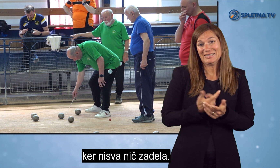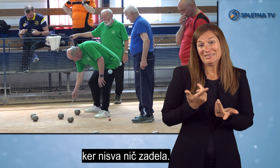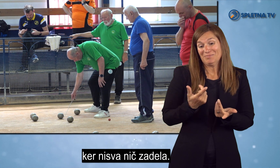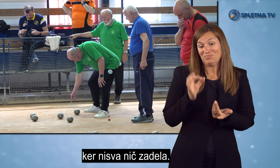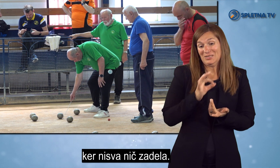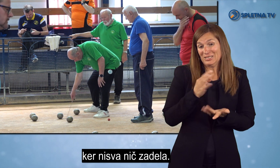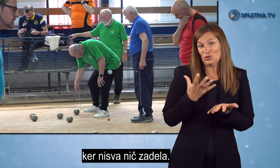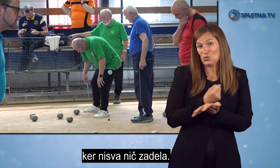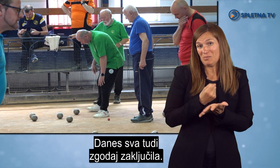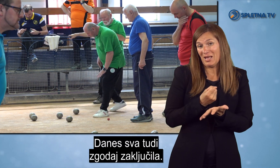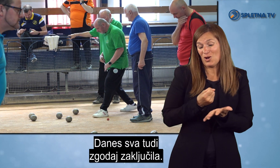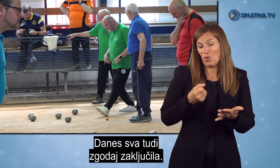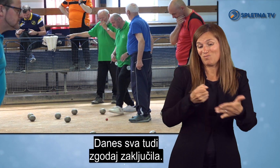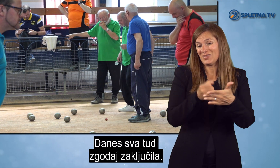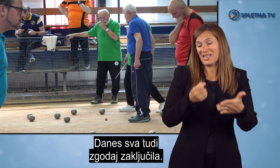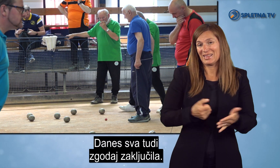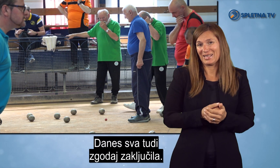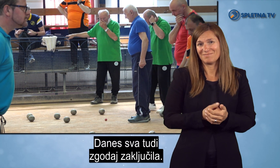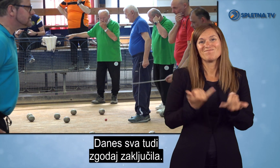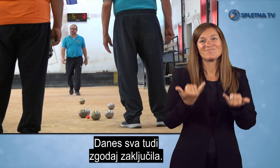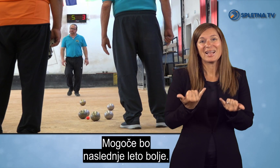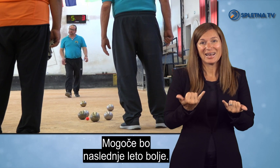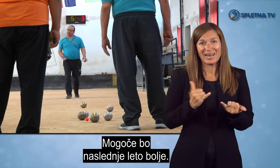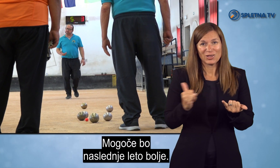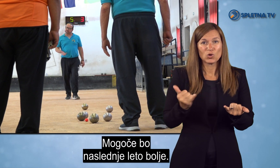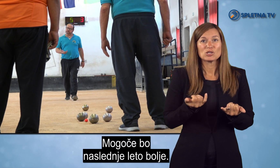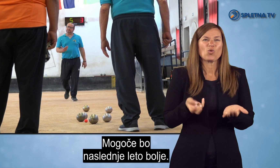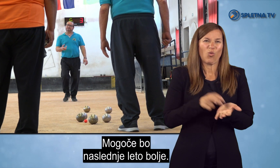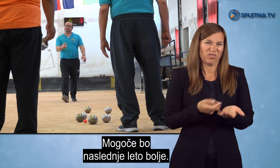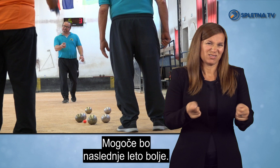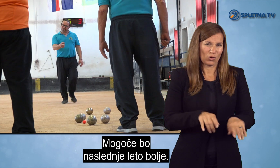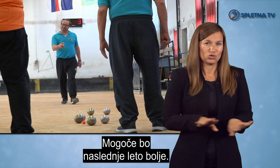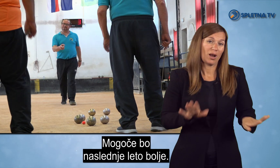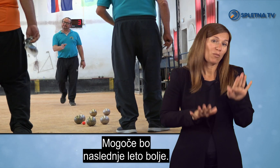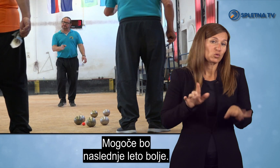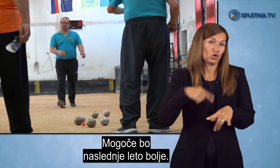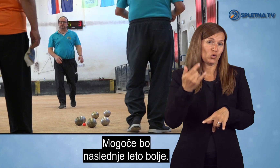zadela. Danes smo zgoraj zaključila, mogoče bo drugo leto boljše.